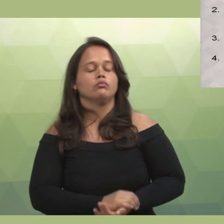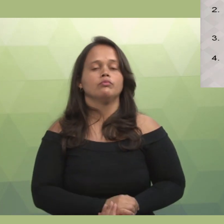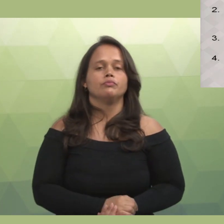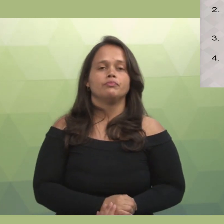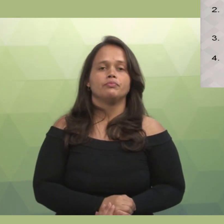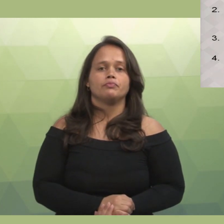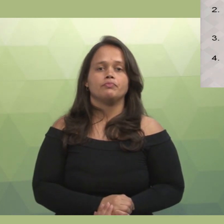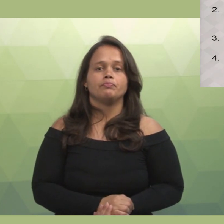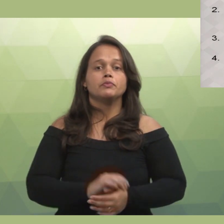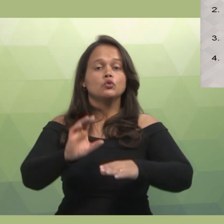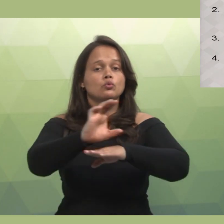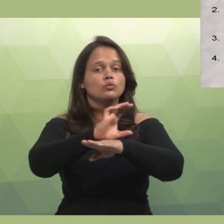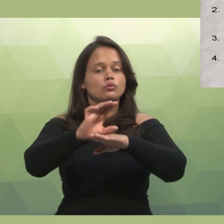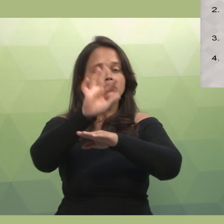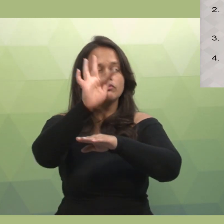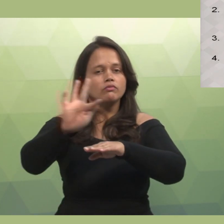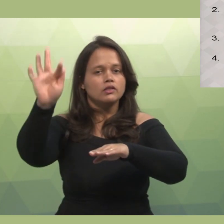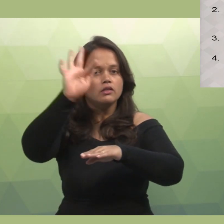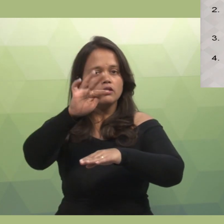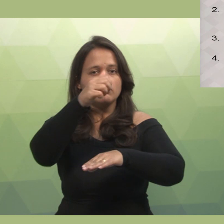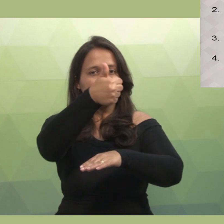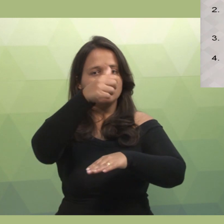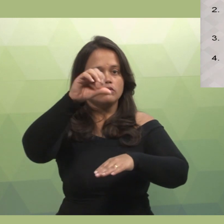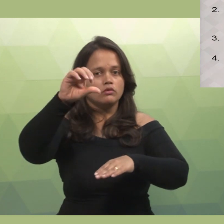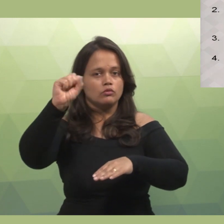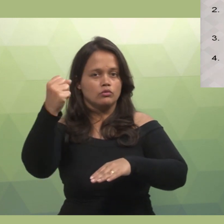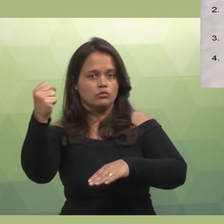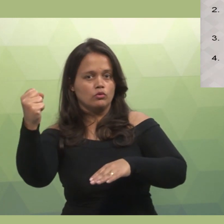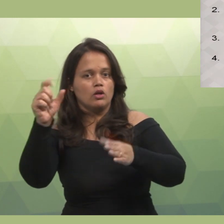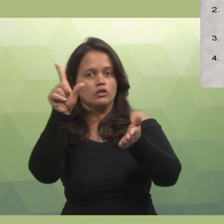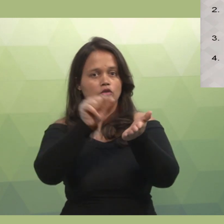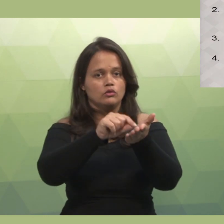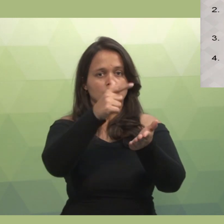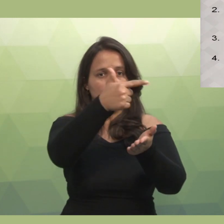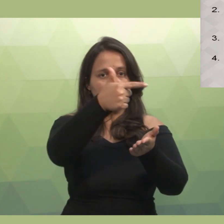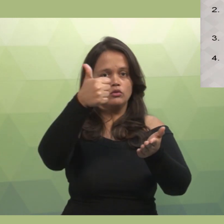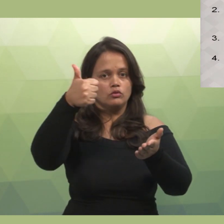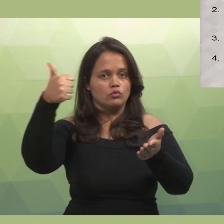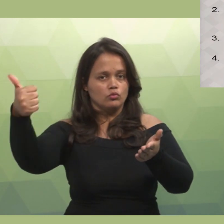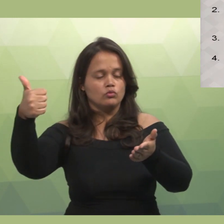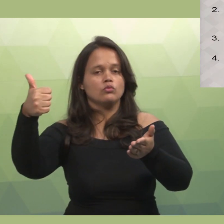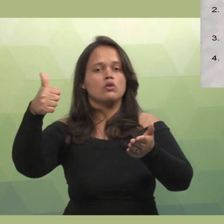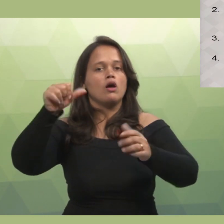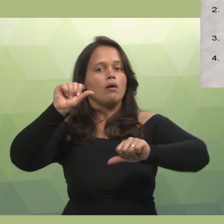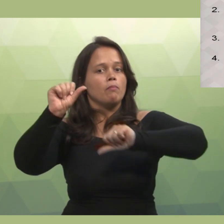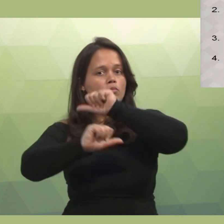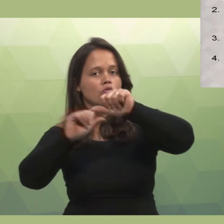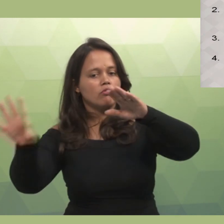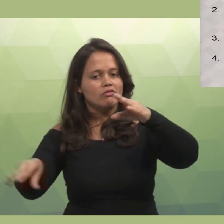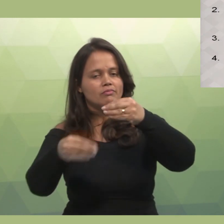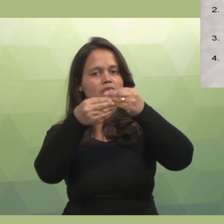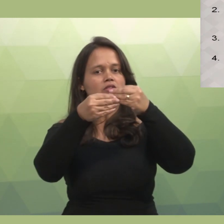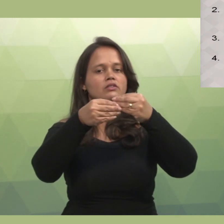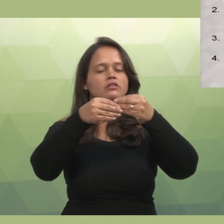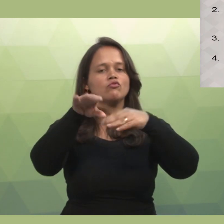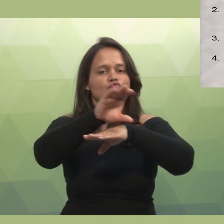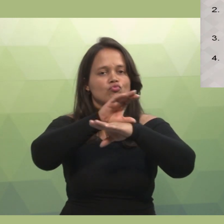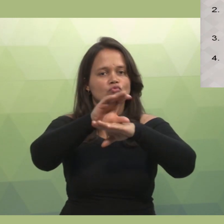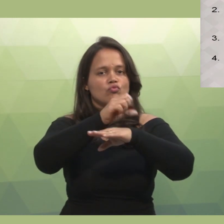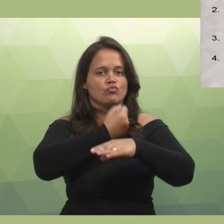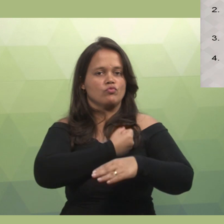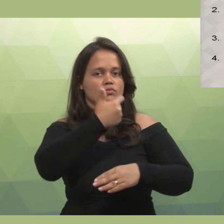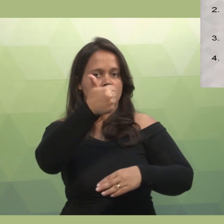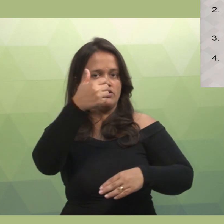A Constituição Federal de 88, no seu artigo 211, modificada pela emenda constitucional número